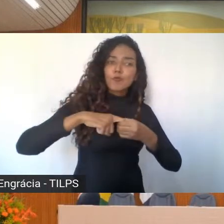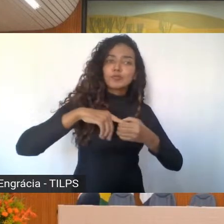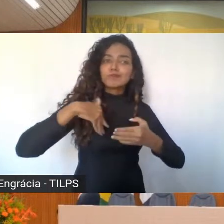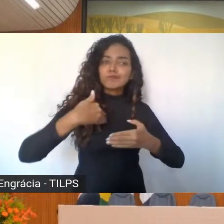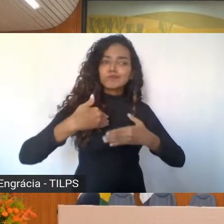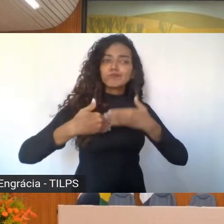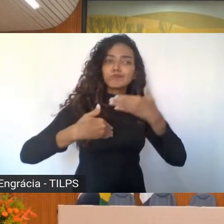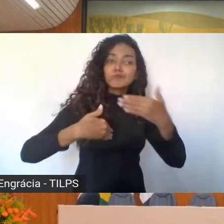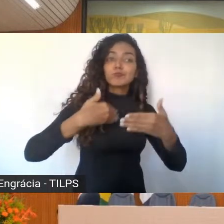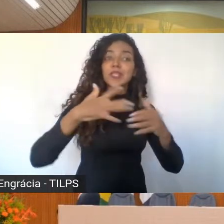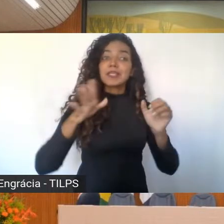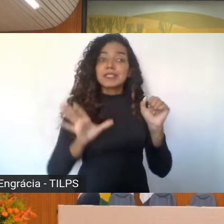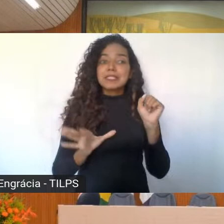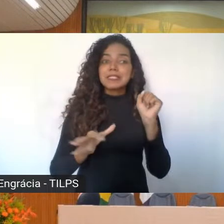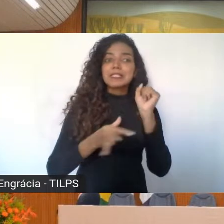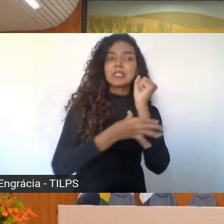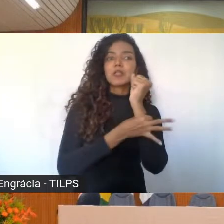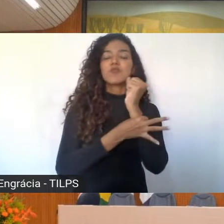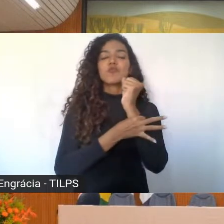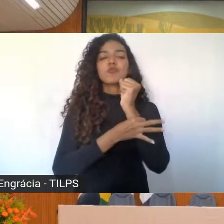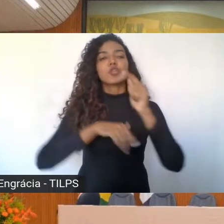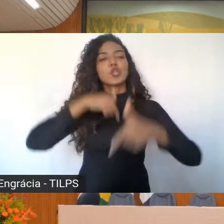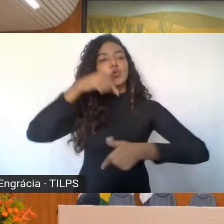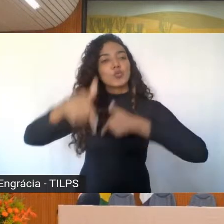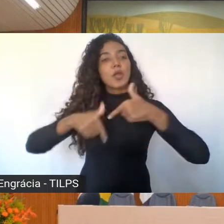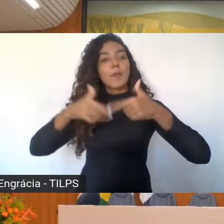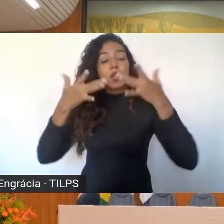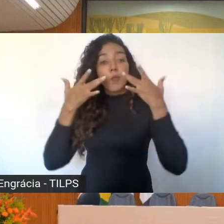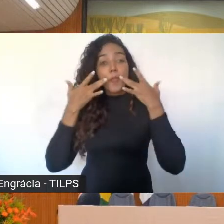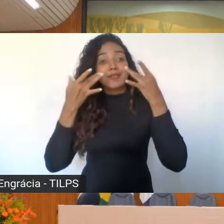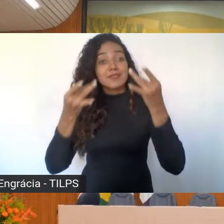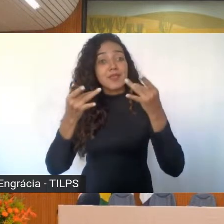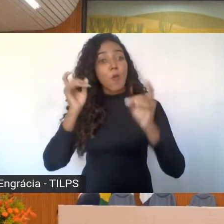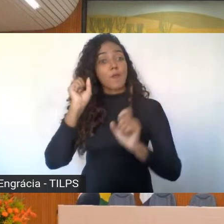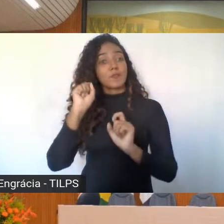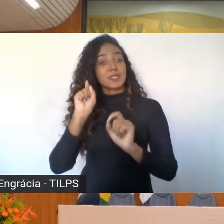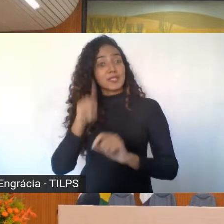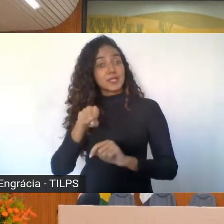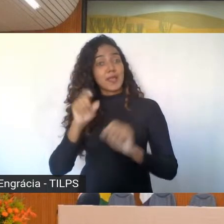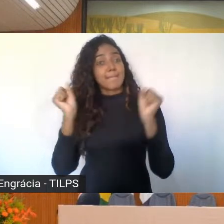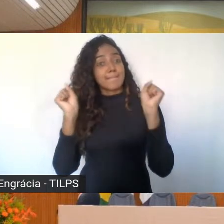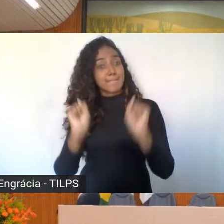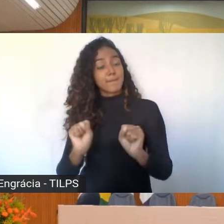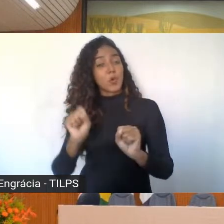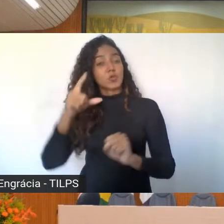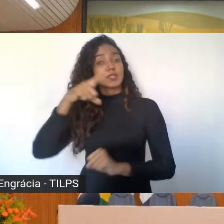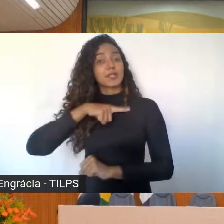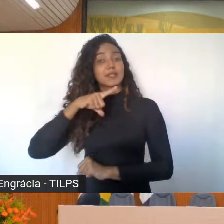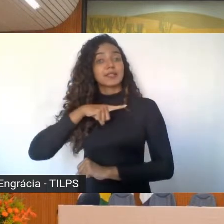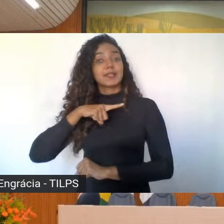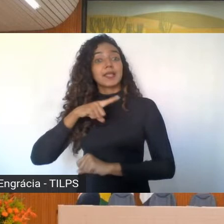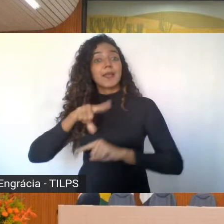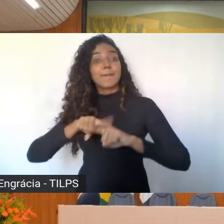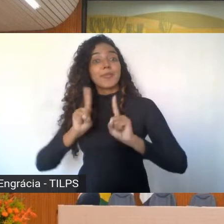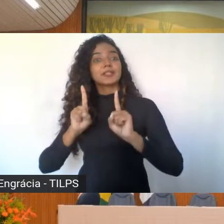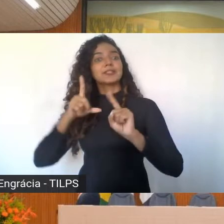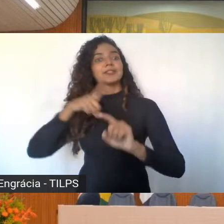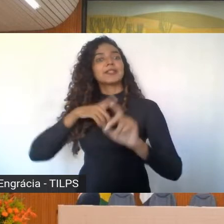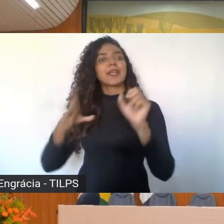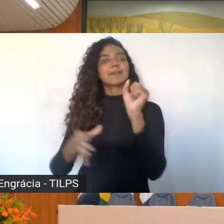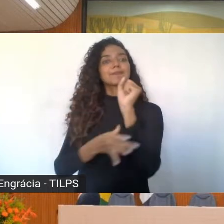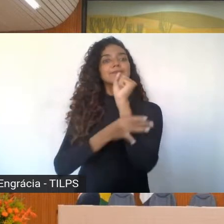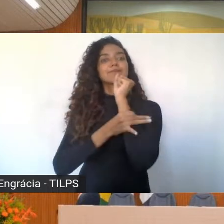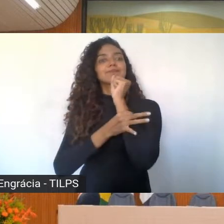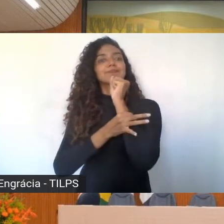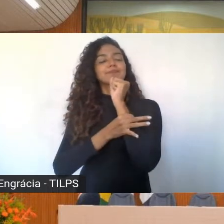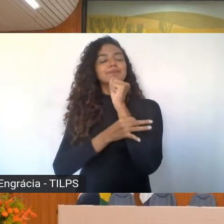tal forma que as atividades presenciais possam ser executadas de formas bastante garantidas.